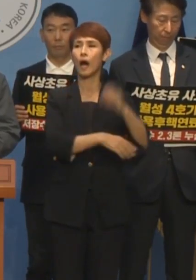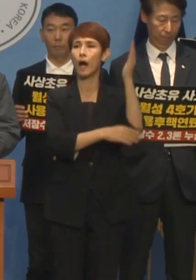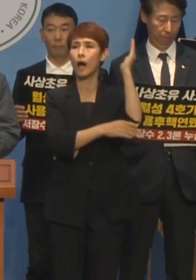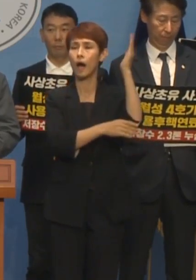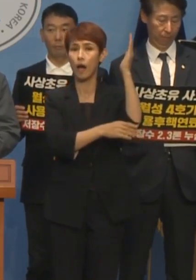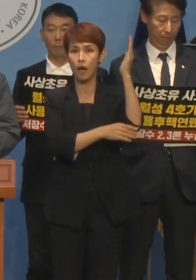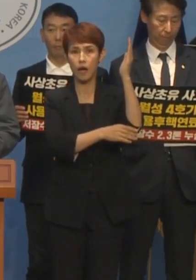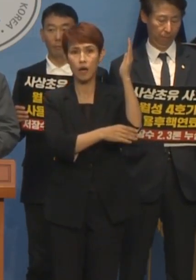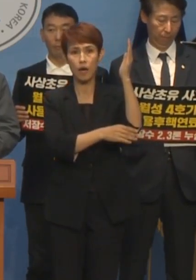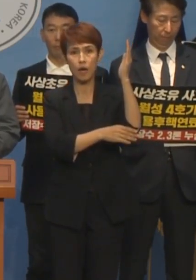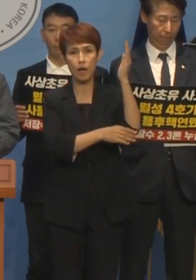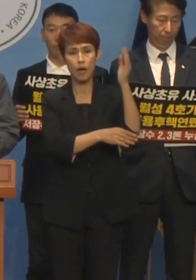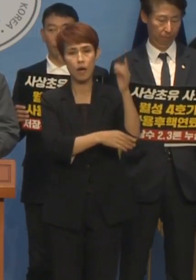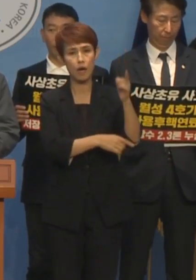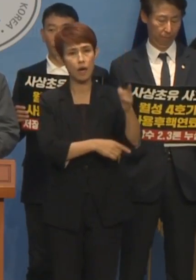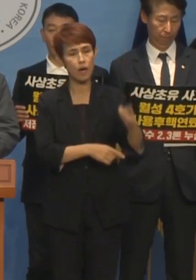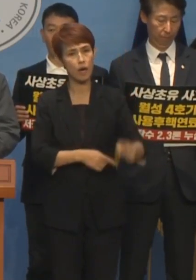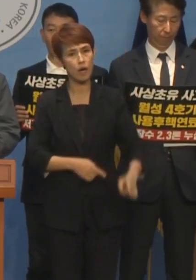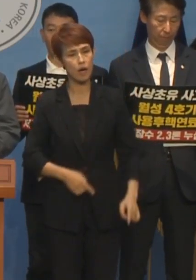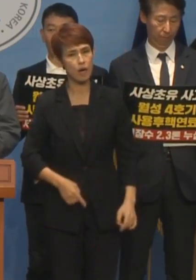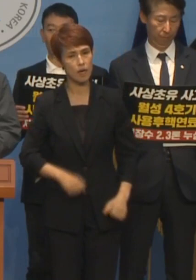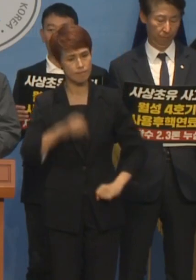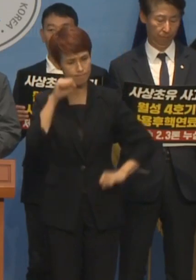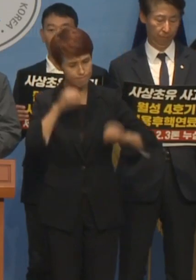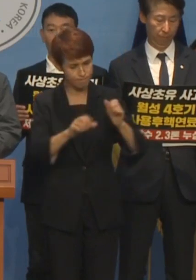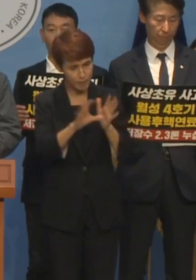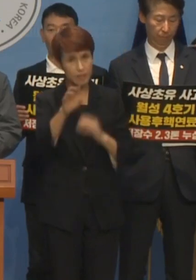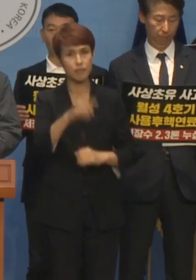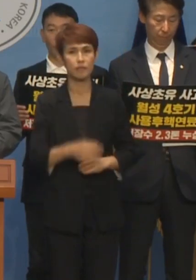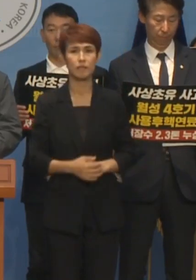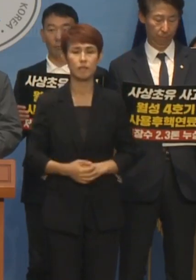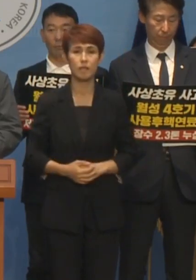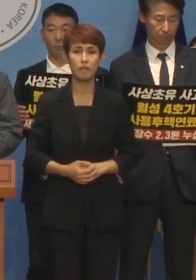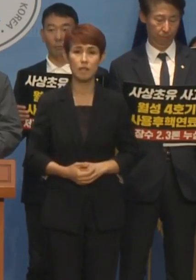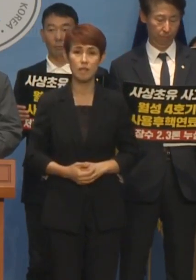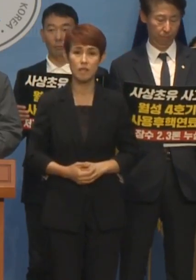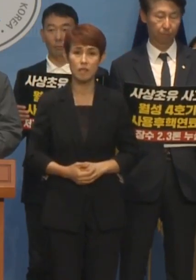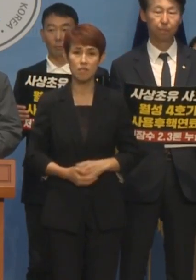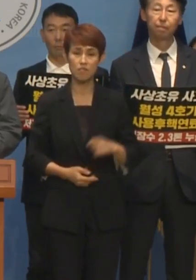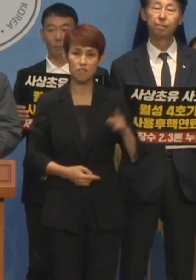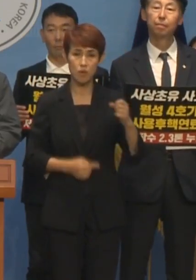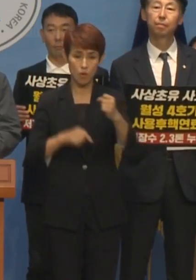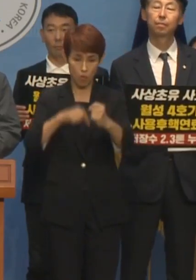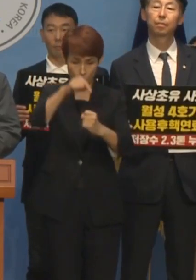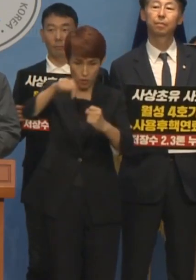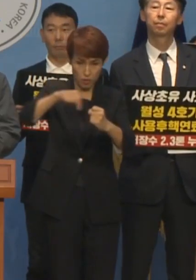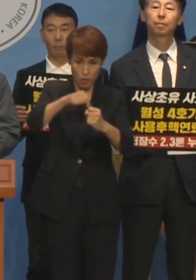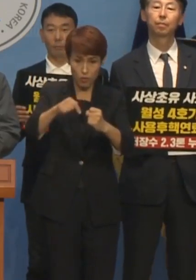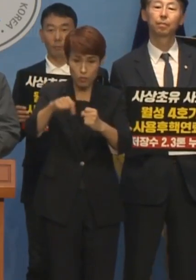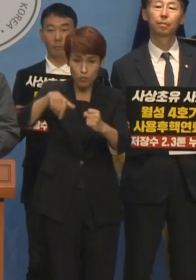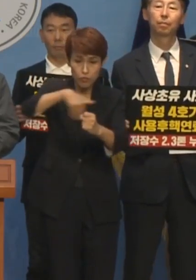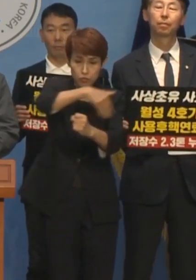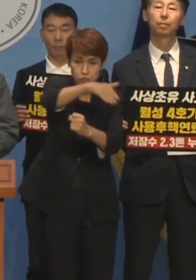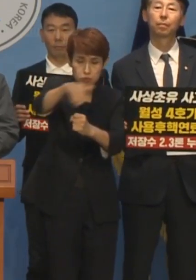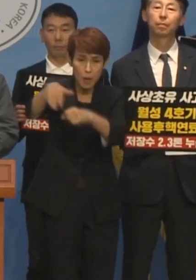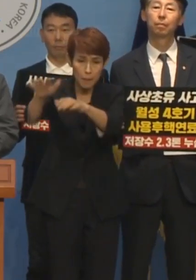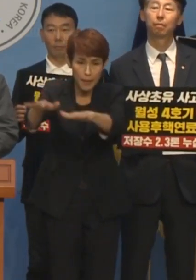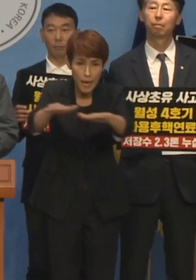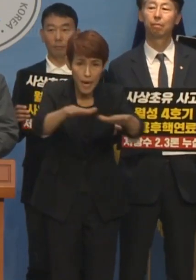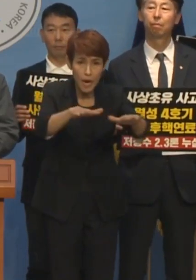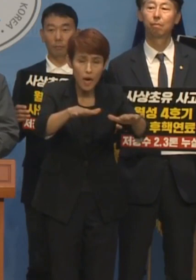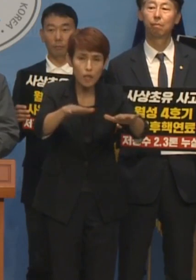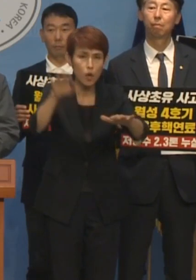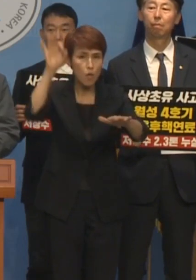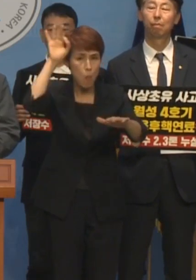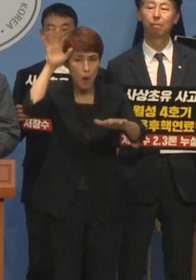한 원안위의 행태 때문입니다. 원안위는 원전 주변의 바닷물과 멀리 포항, 울산